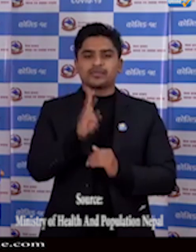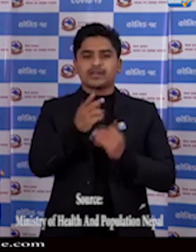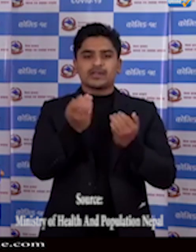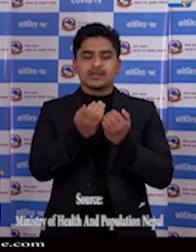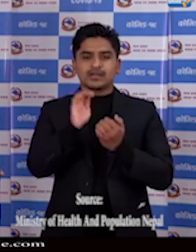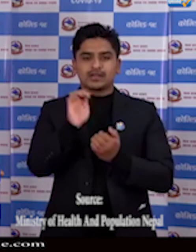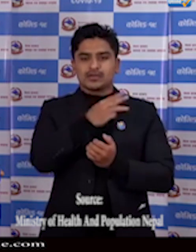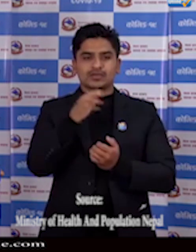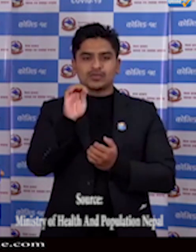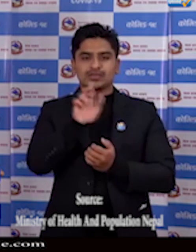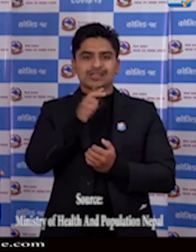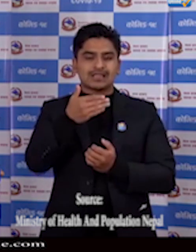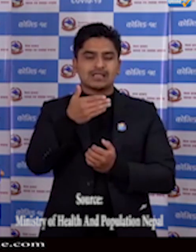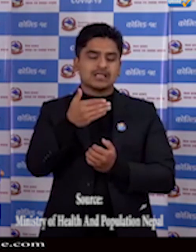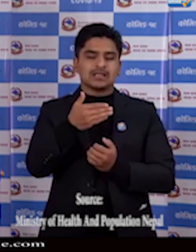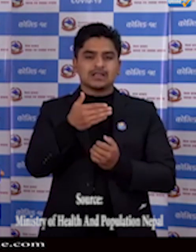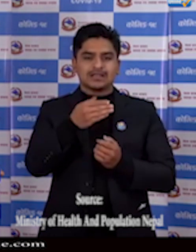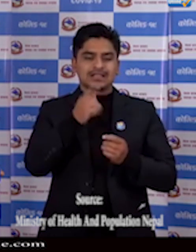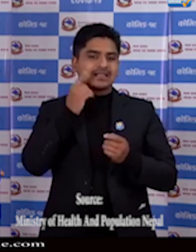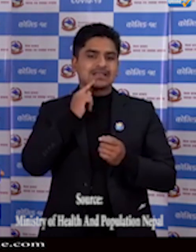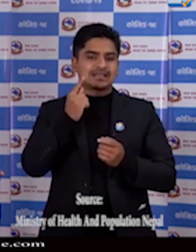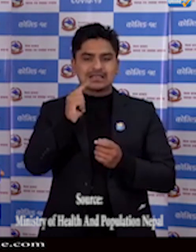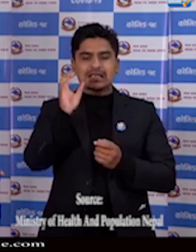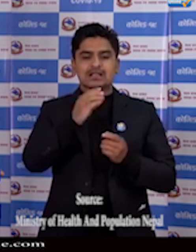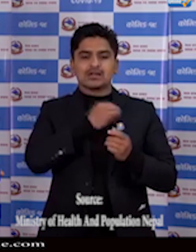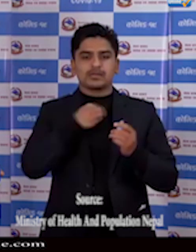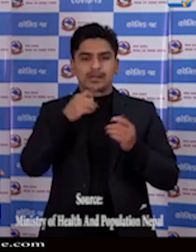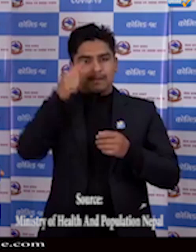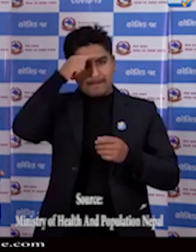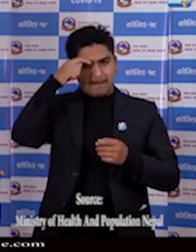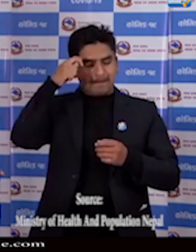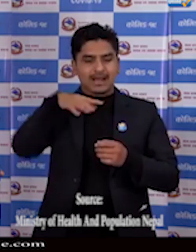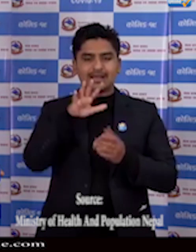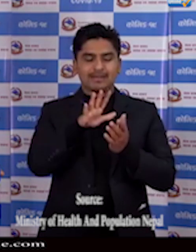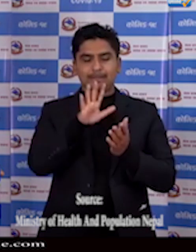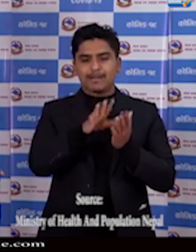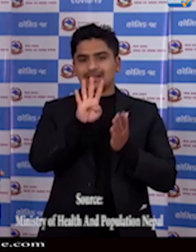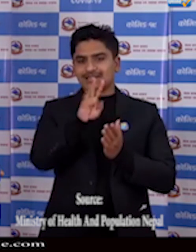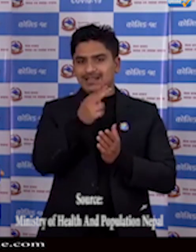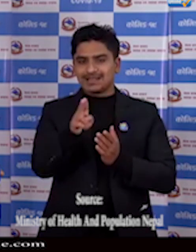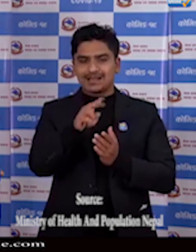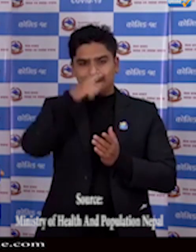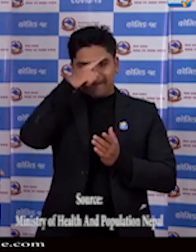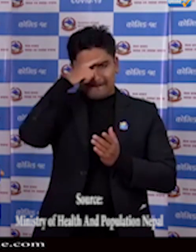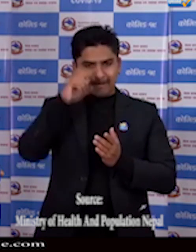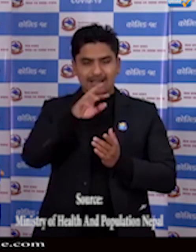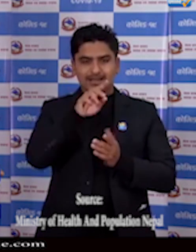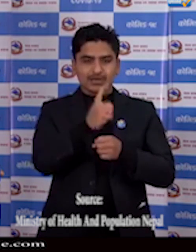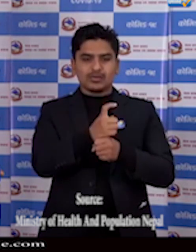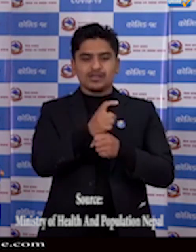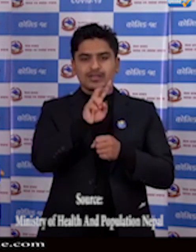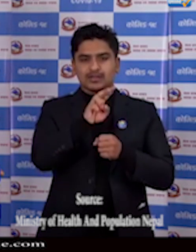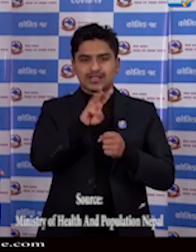गरी सुशील कोइराला क्यान्सर प्रखर अस्पताल बाँकेबाट 4, बाँके र गुल्मी जिल्लाका 23-35 उमेरका